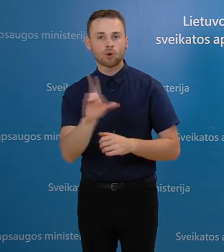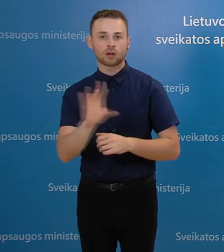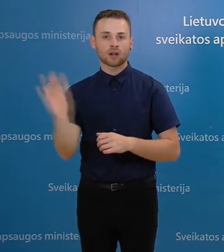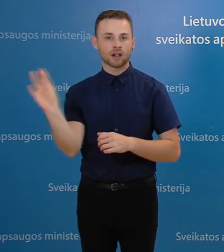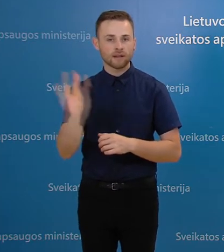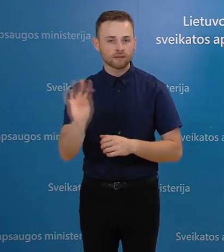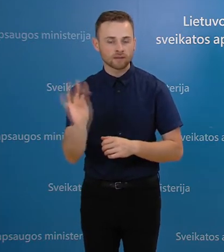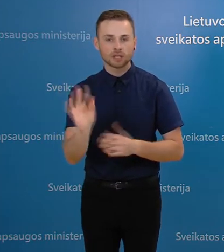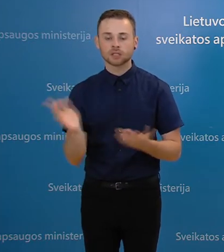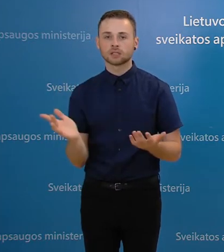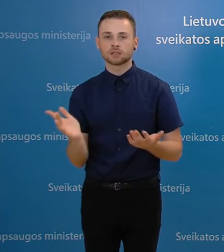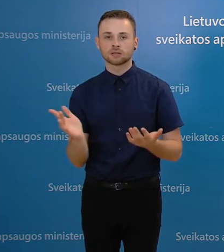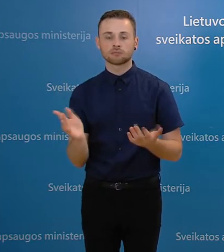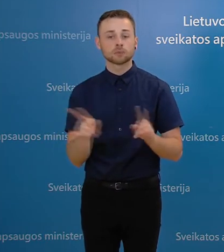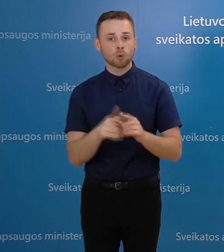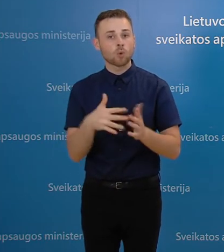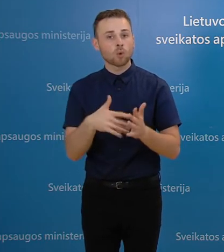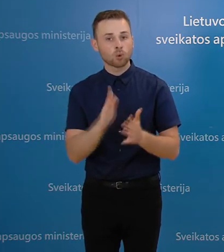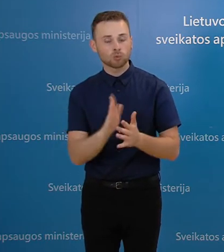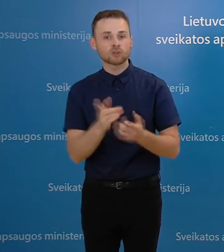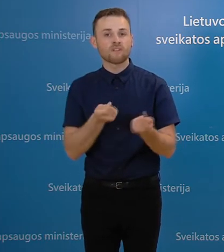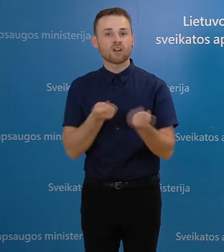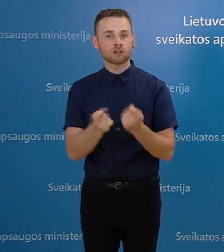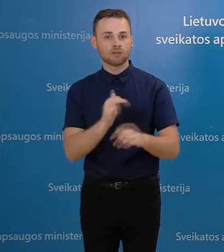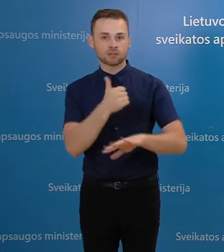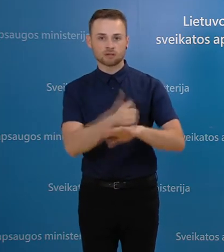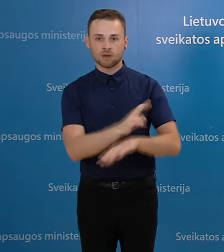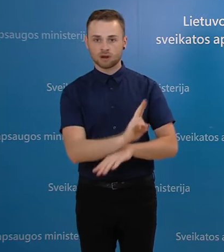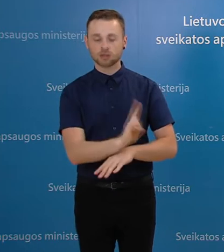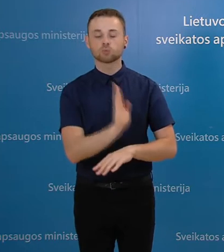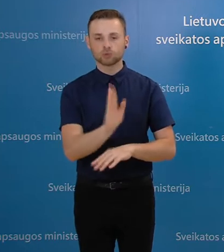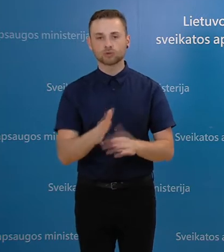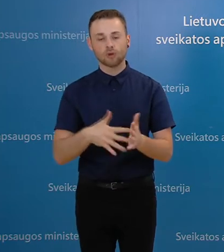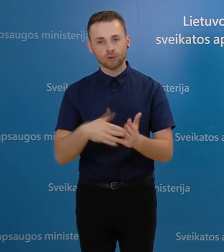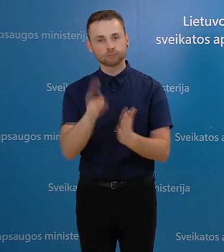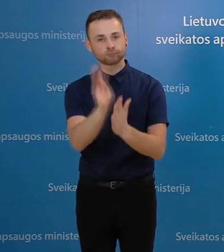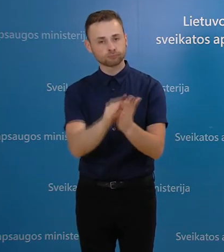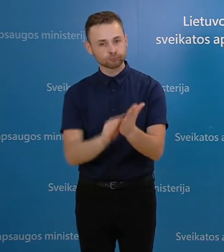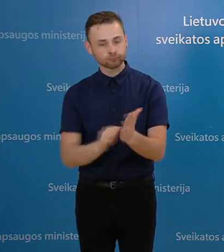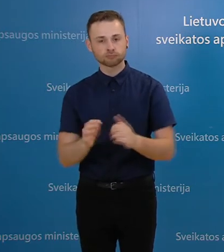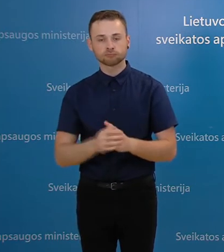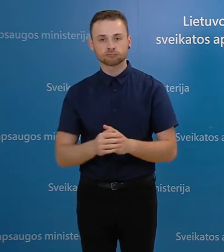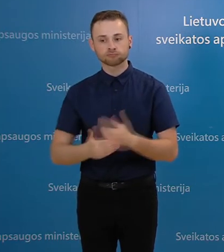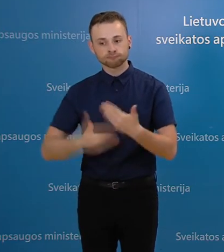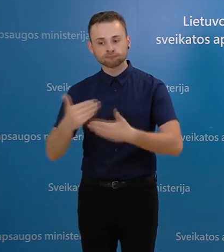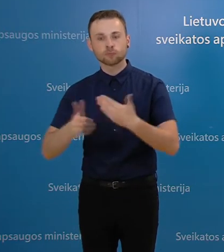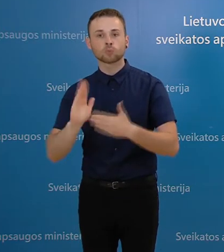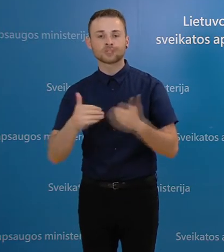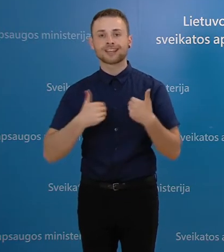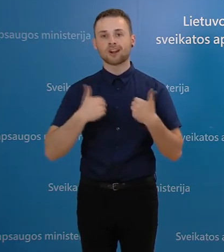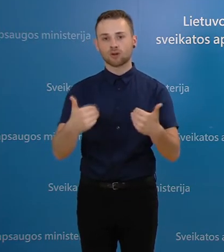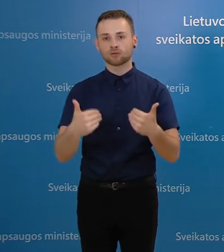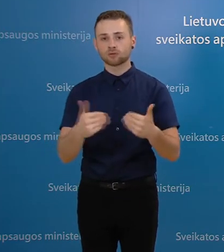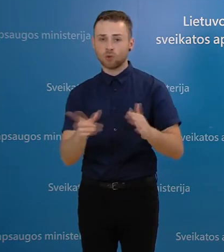jos ir toliau bus nustatomos operacijų vadovo sprendimu, tik tai vėlgi kuo toliau, tuo daugiau bus rekomendacijų, o